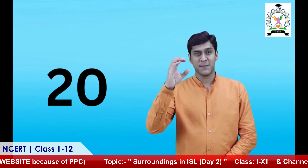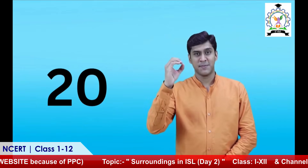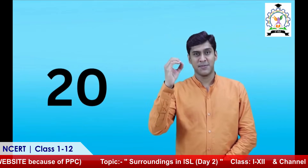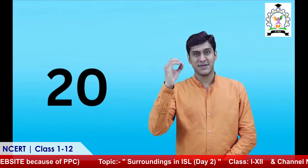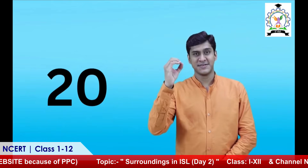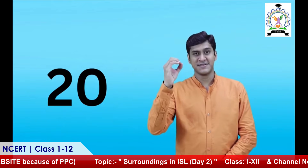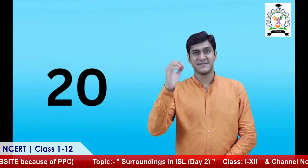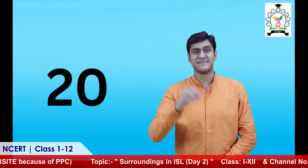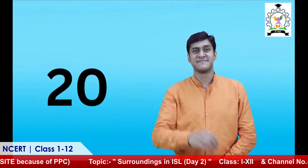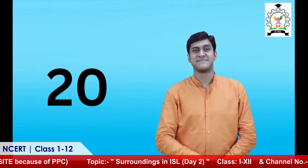20